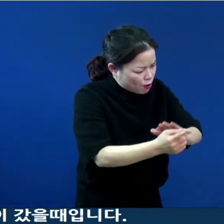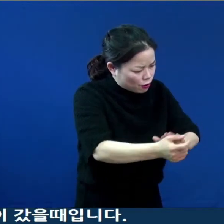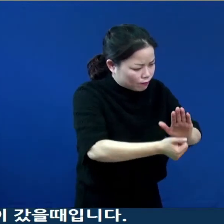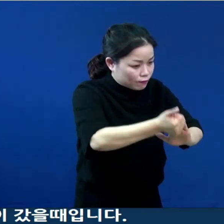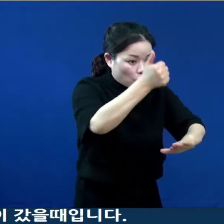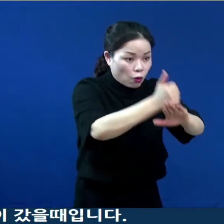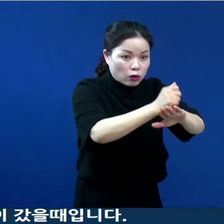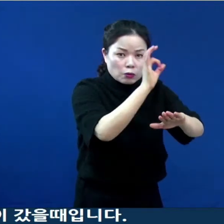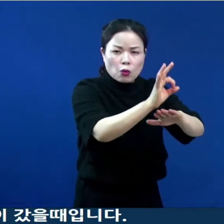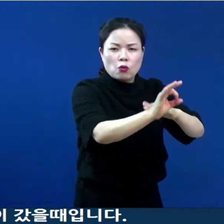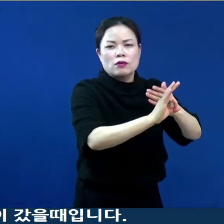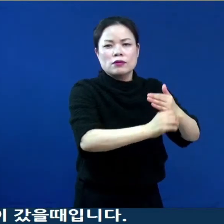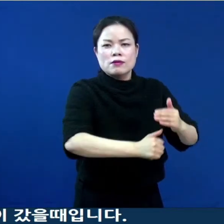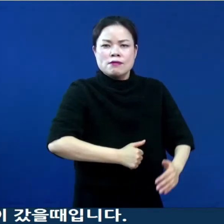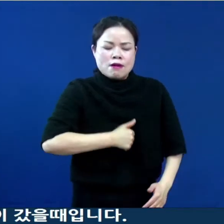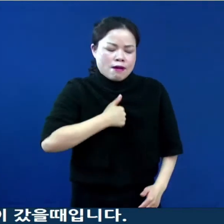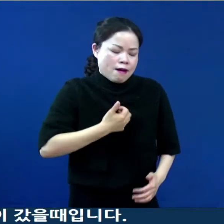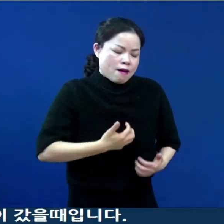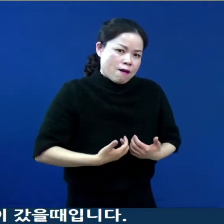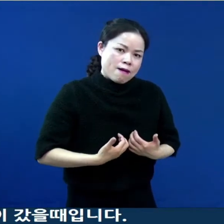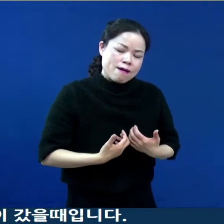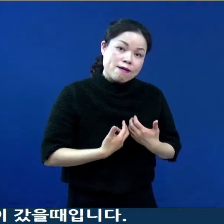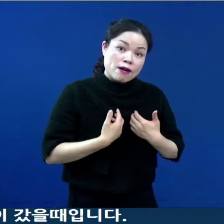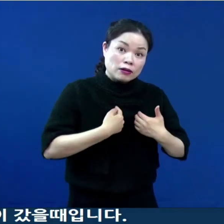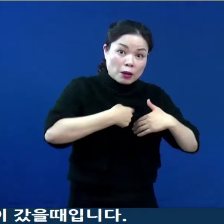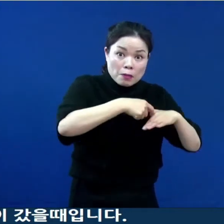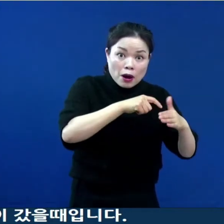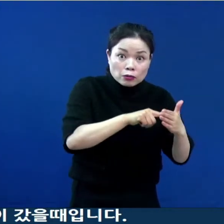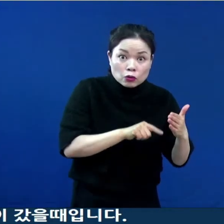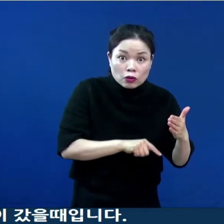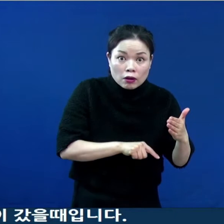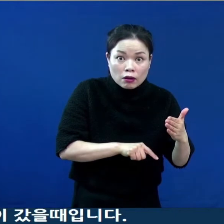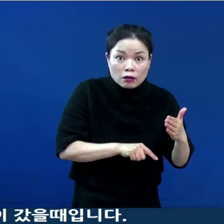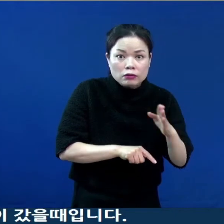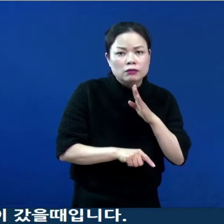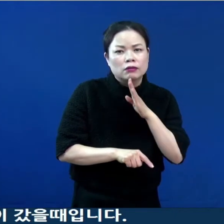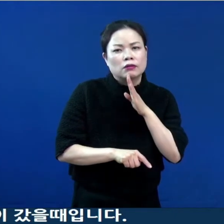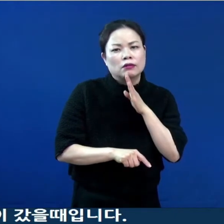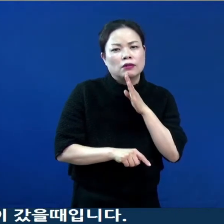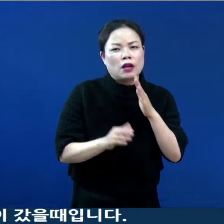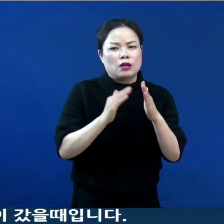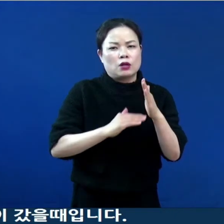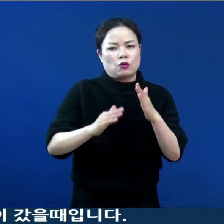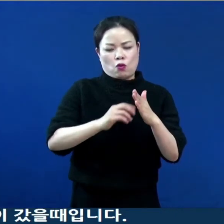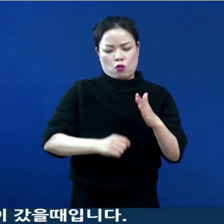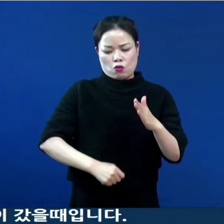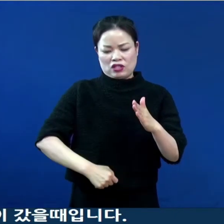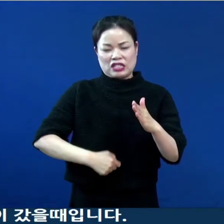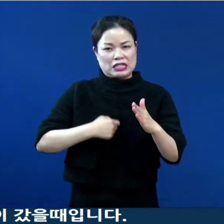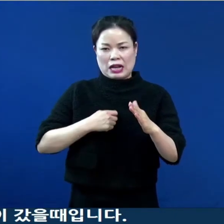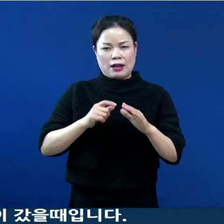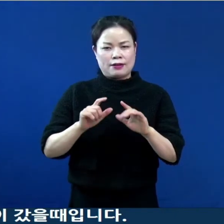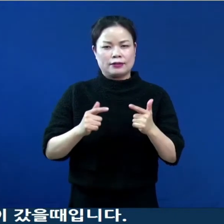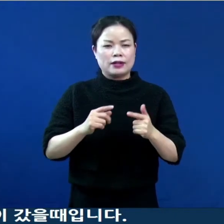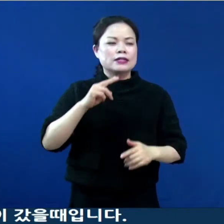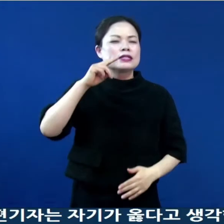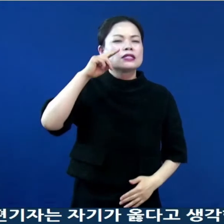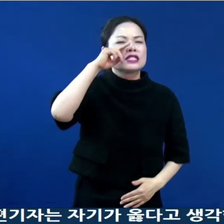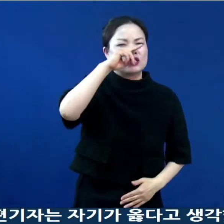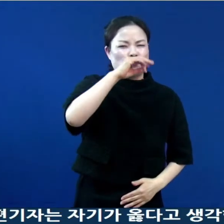그들을 향하여 분노하던 자신의 마음속에 사실은 공의가 아니라 질투가 있었다는